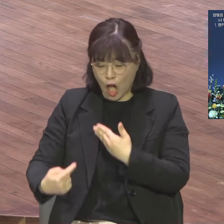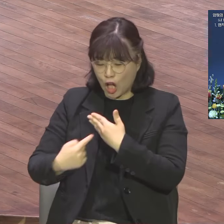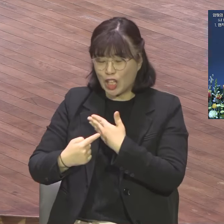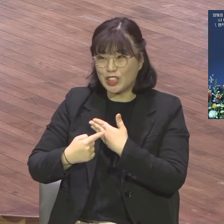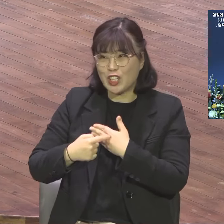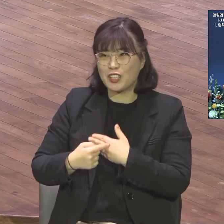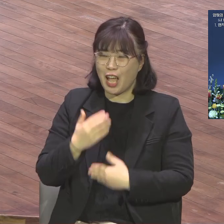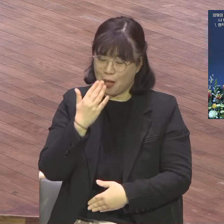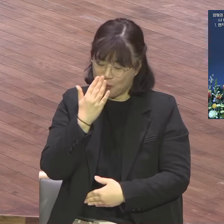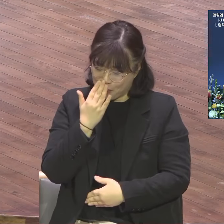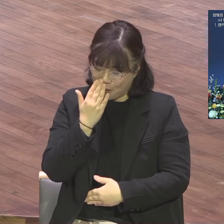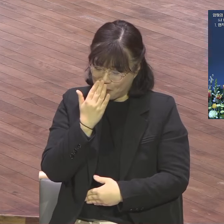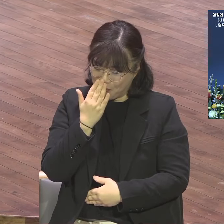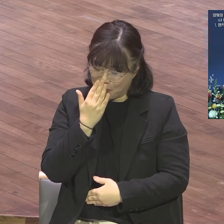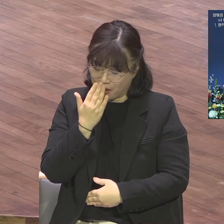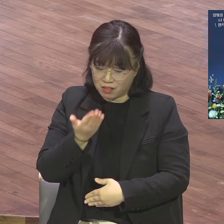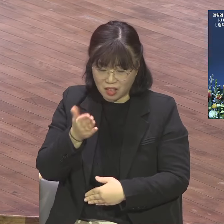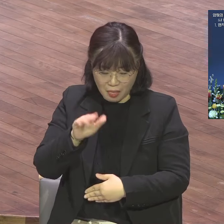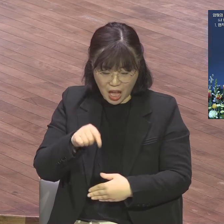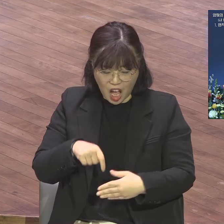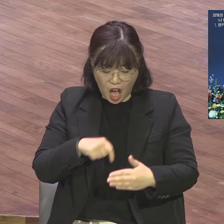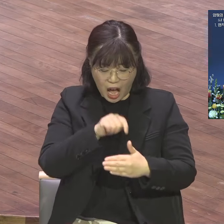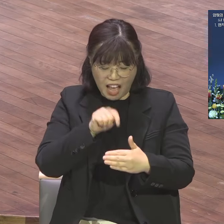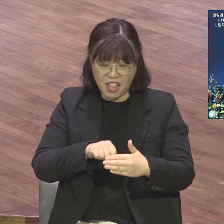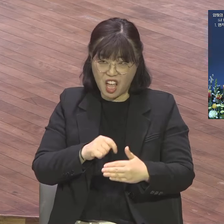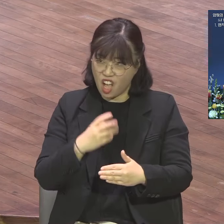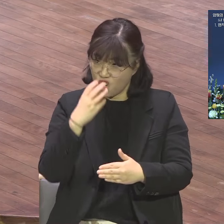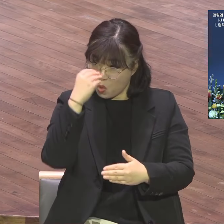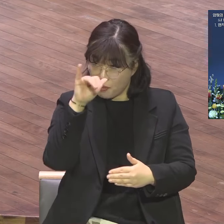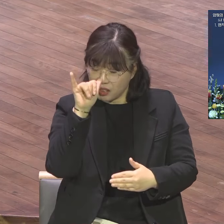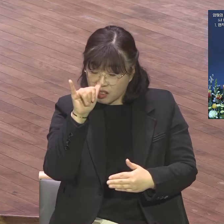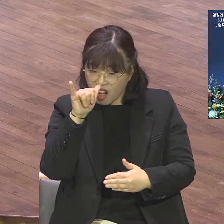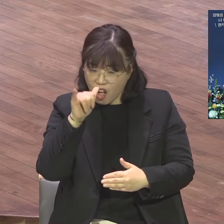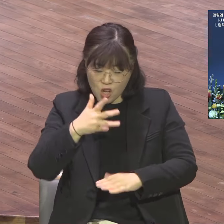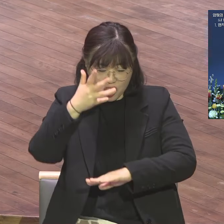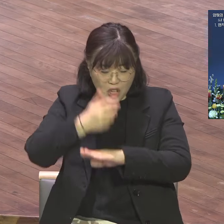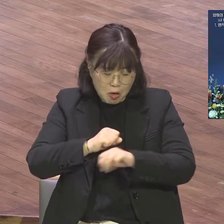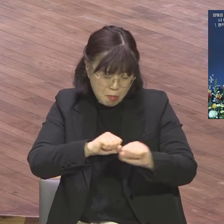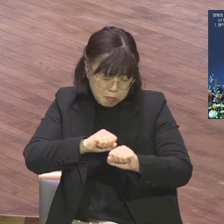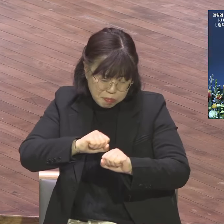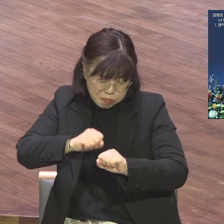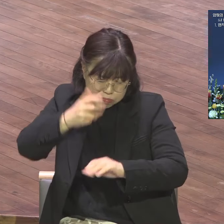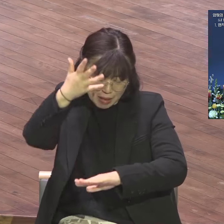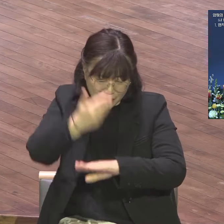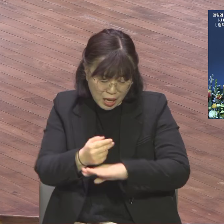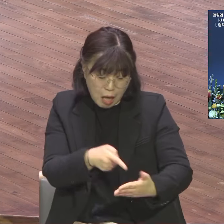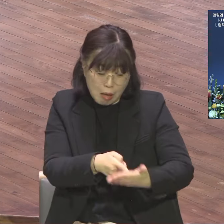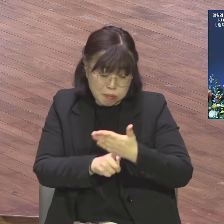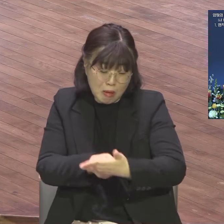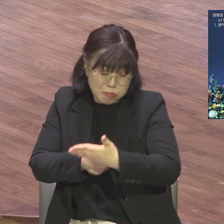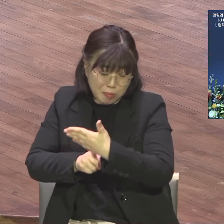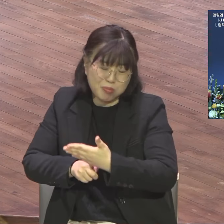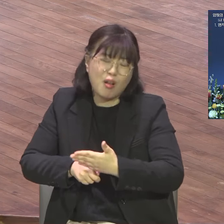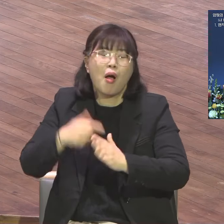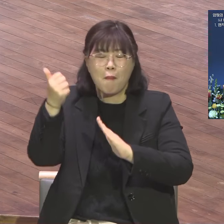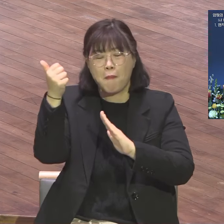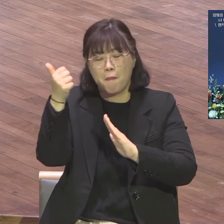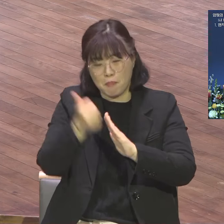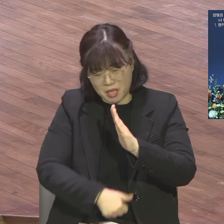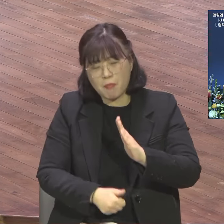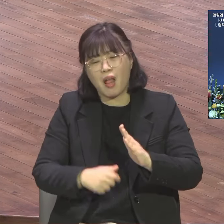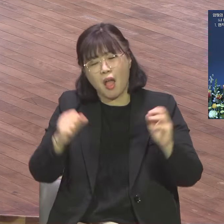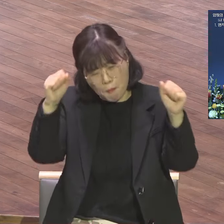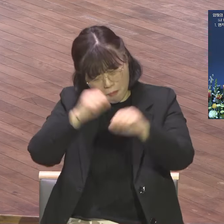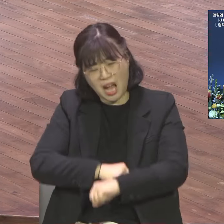영적으로요 순간 방심하면 교만이 들어와요. 순간 방심하고 교만이 들어온다니까. 특별히 이런 교만은